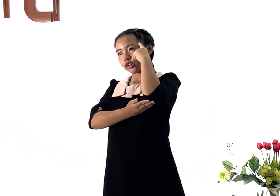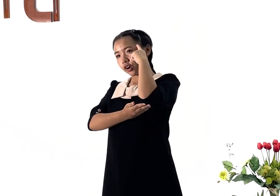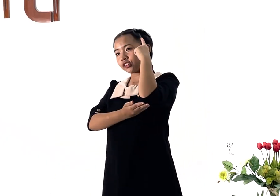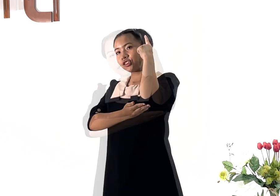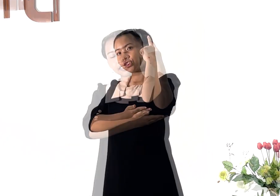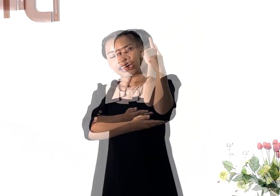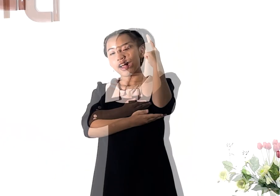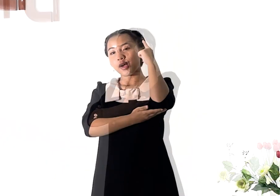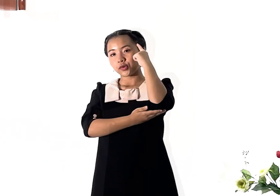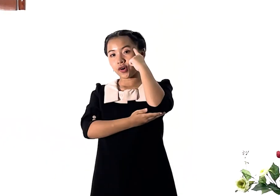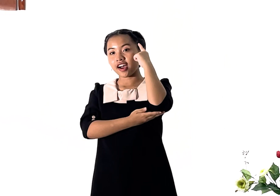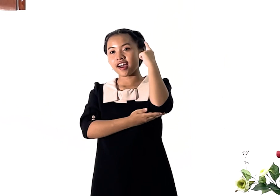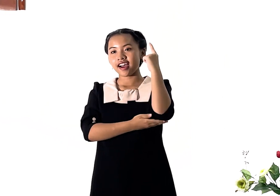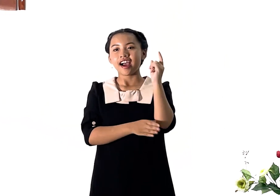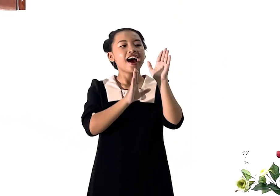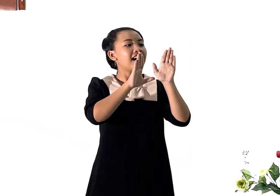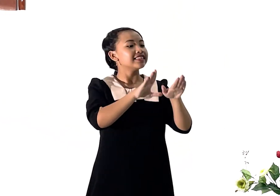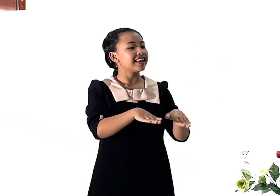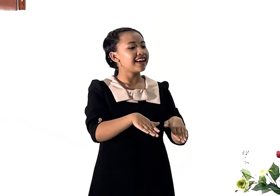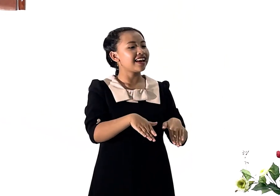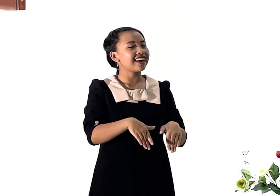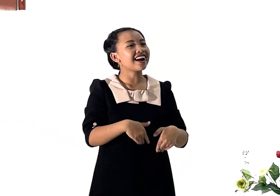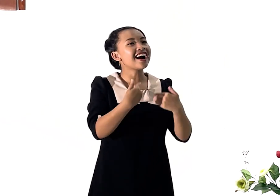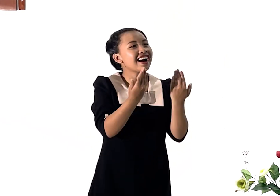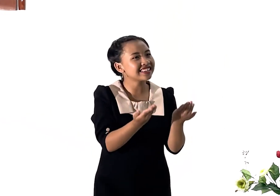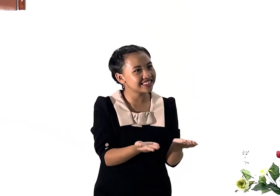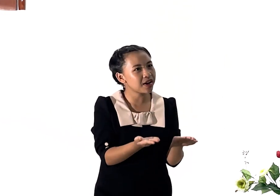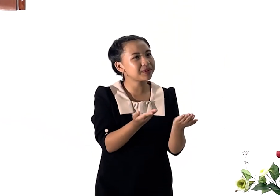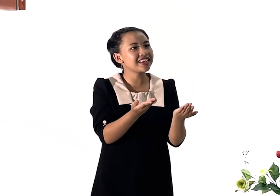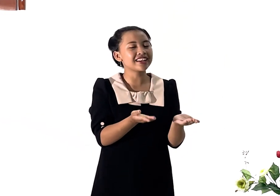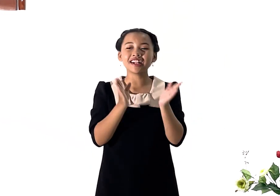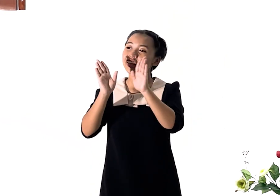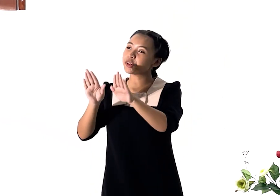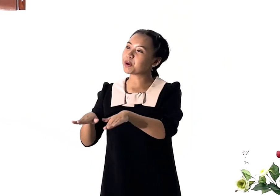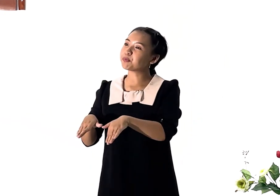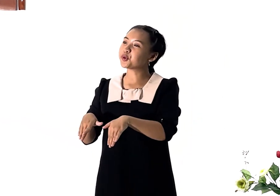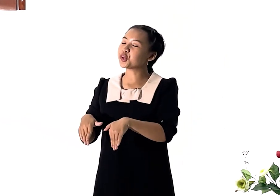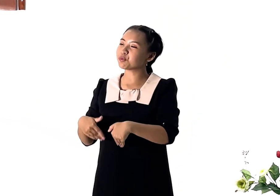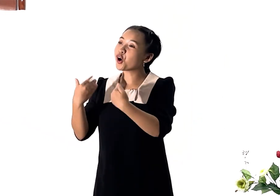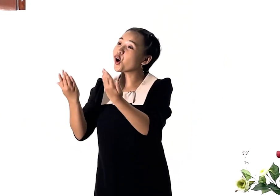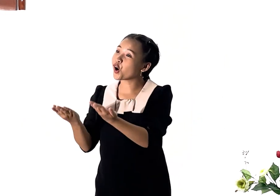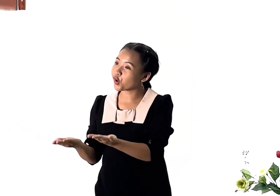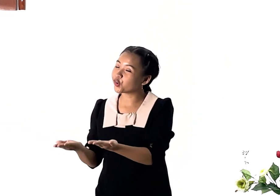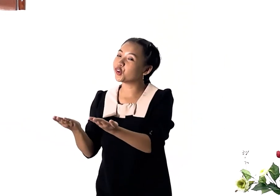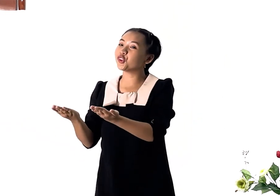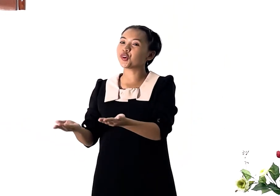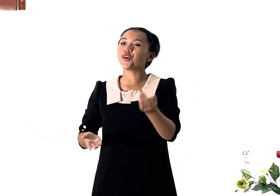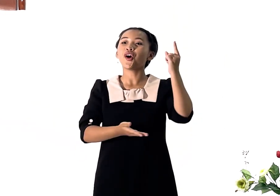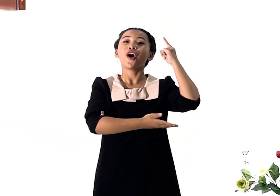것 와 내가 차비를 베풀며 옳고